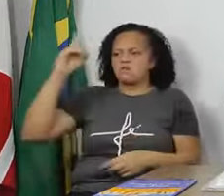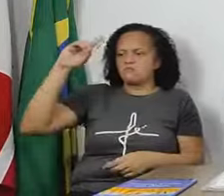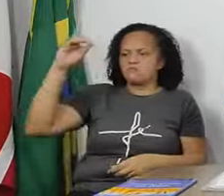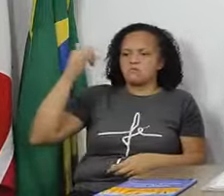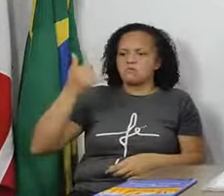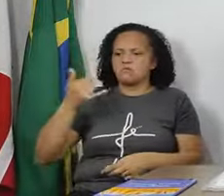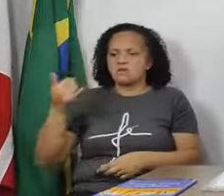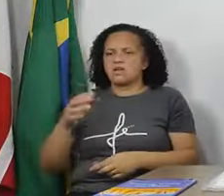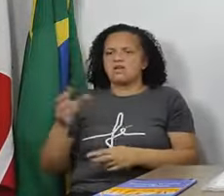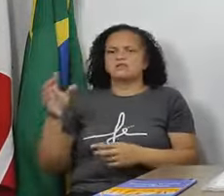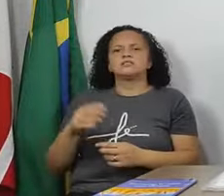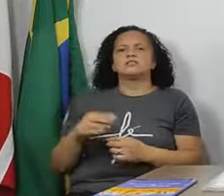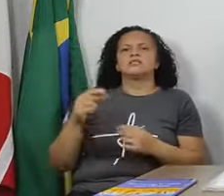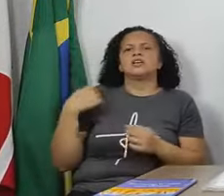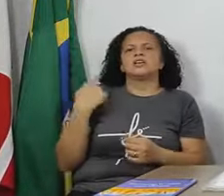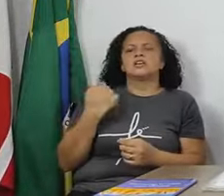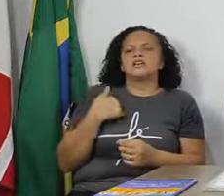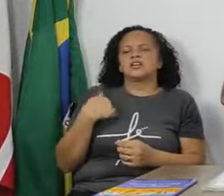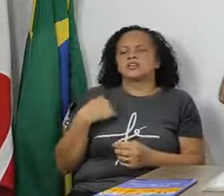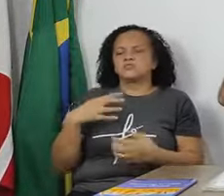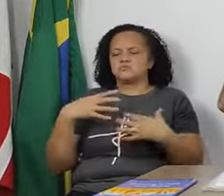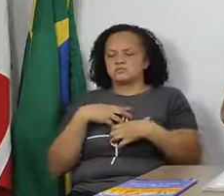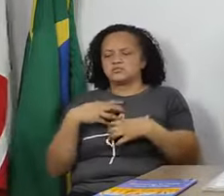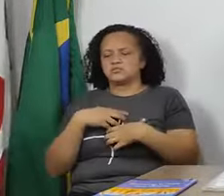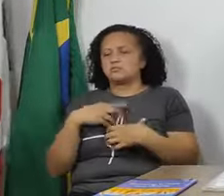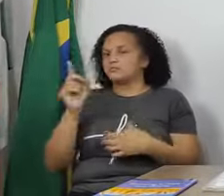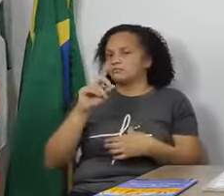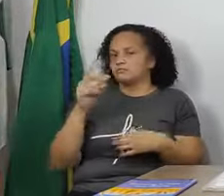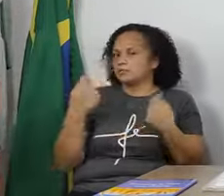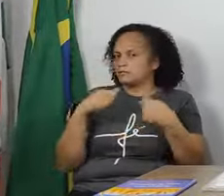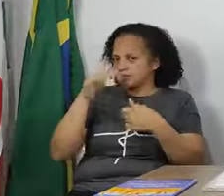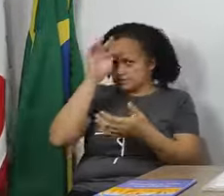fé tem que estar posicionada, nossa fé tem que estar